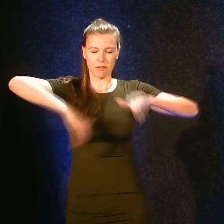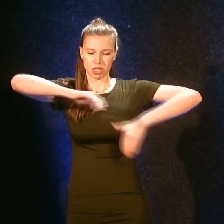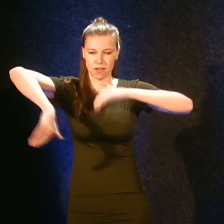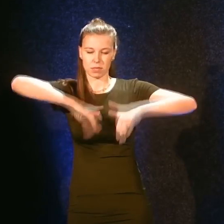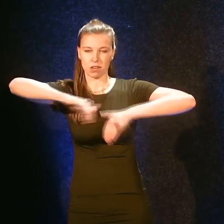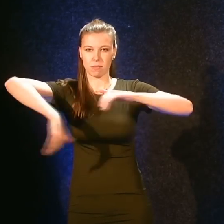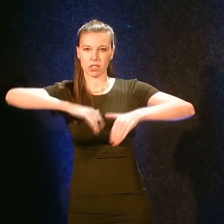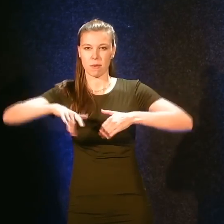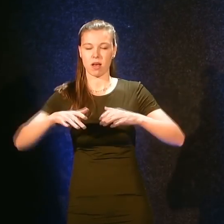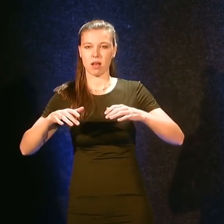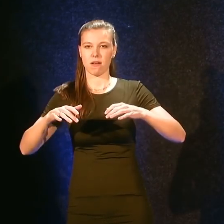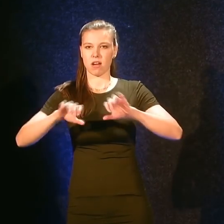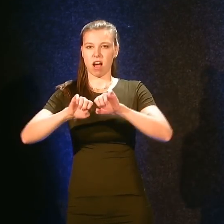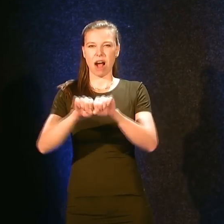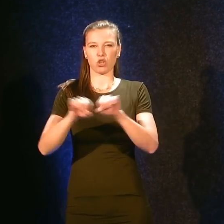op land.